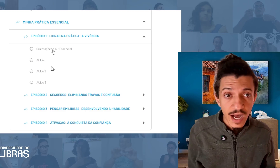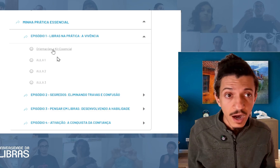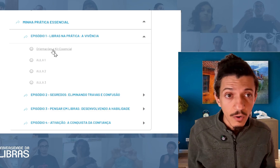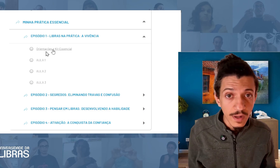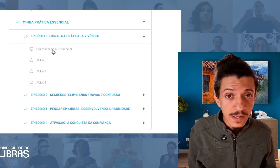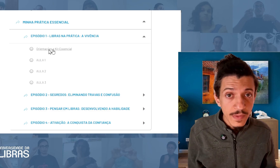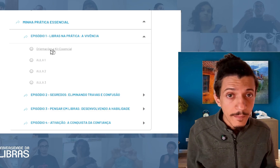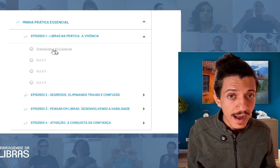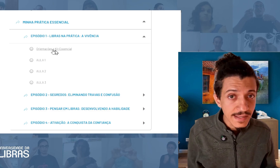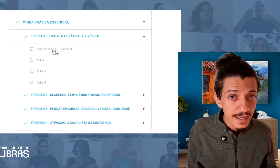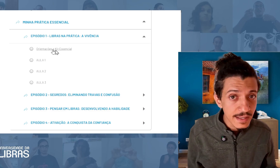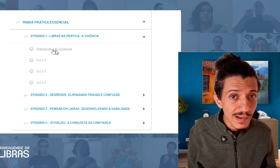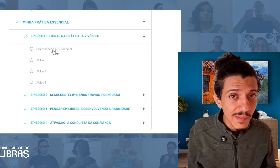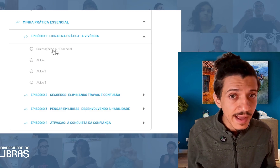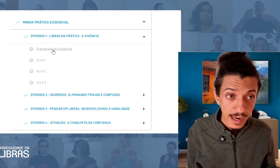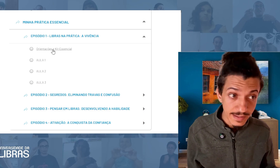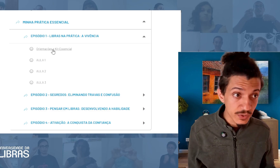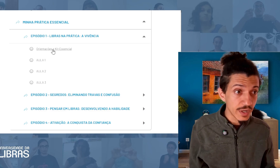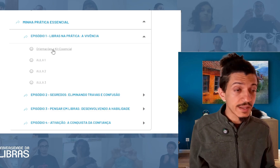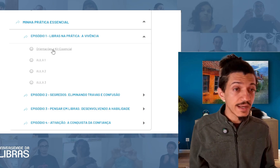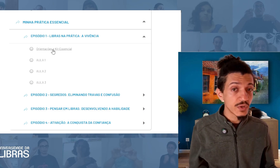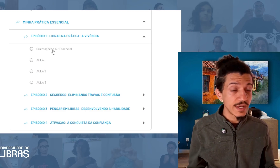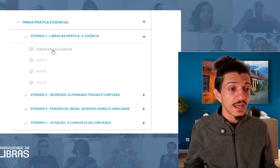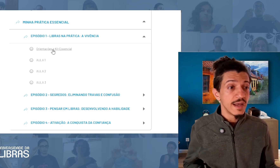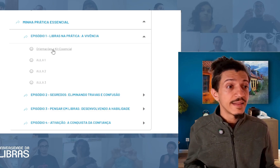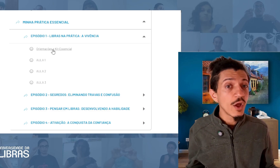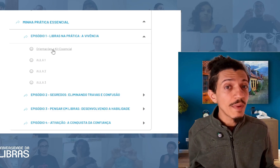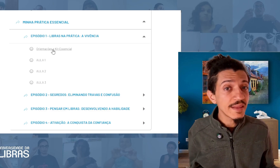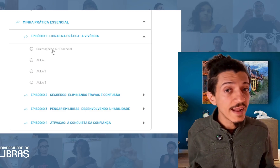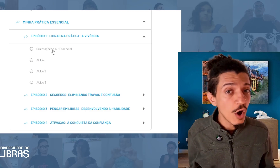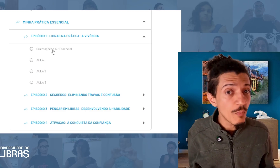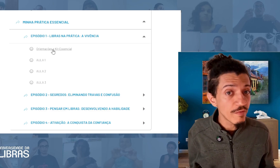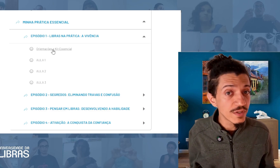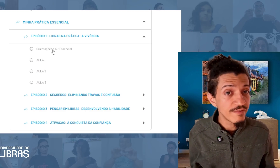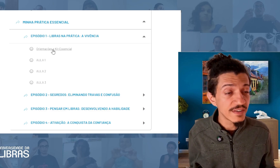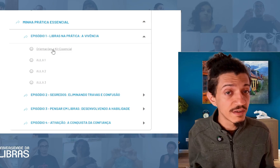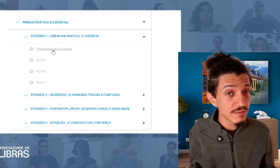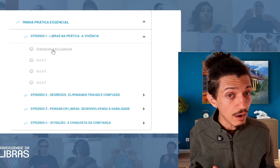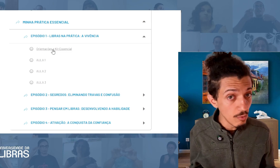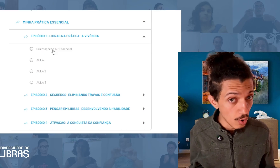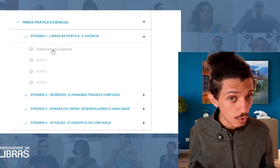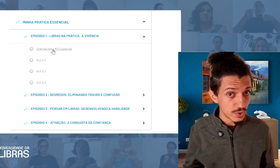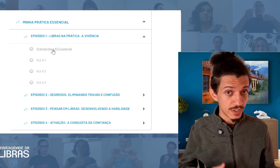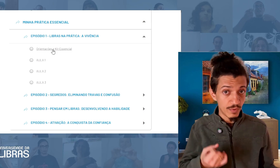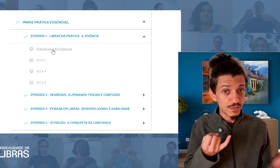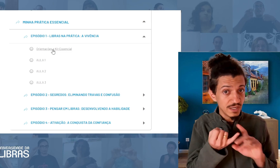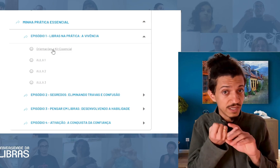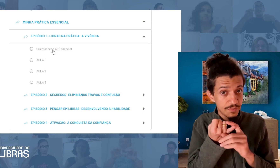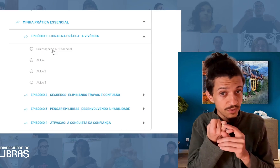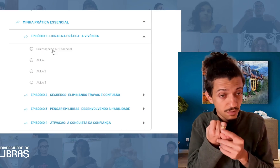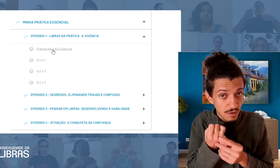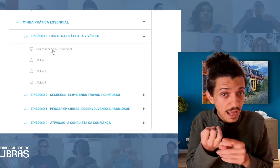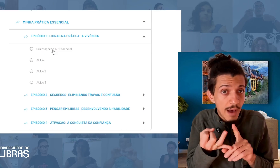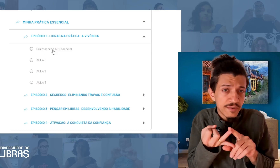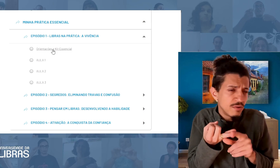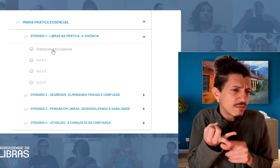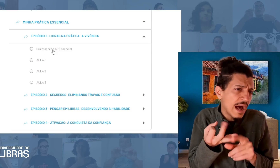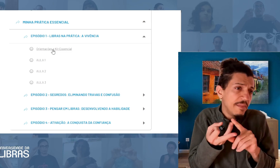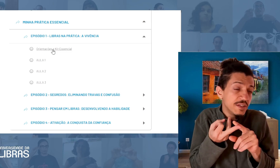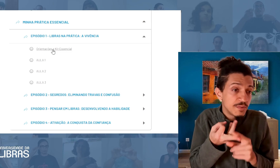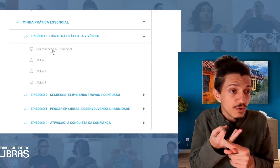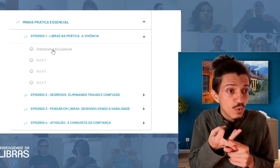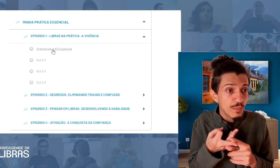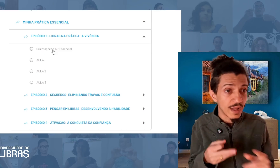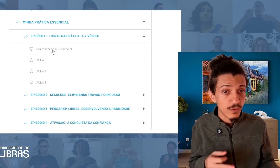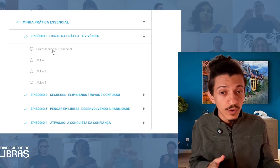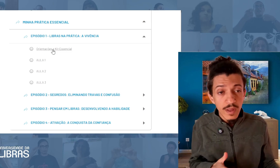de aulas, mas aqui também, além das orientações, tem um material para você fazer o download. Você pode baixar para o seu celular, para o seu tablet,